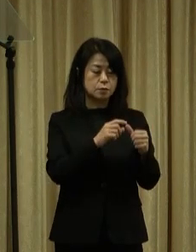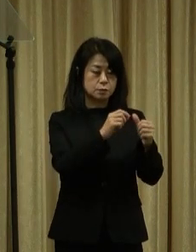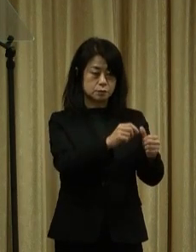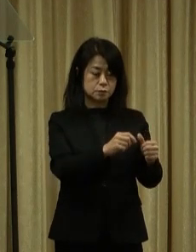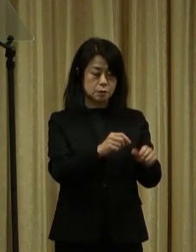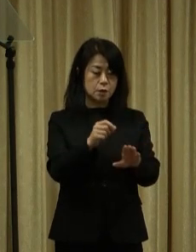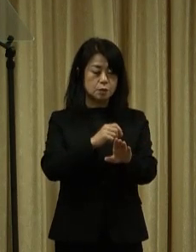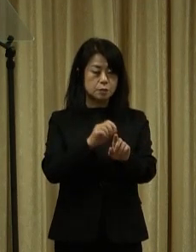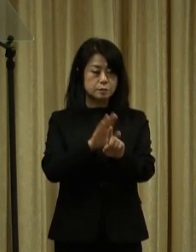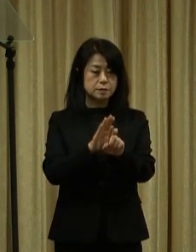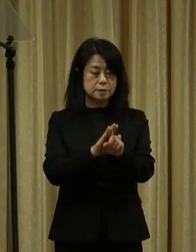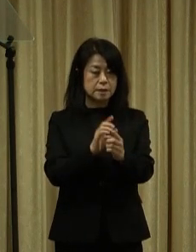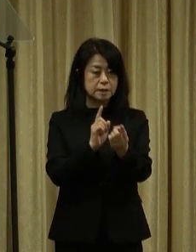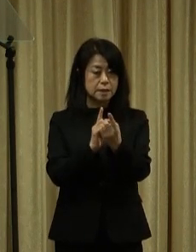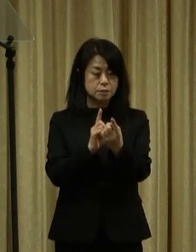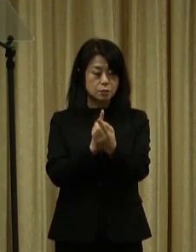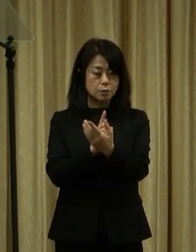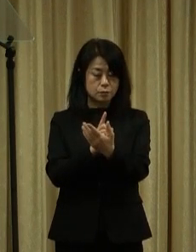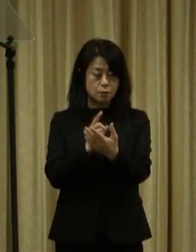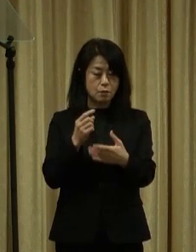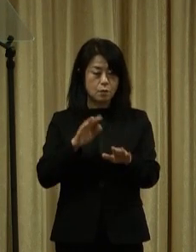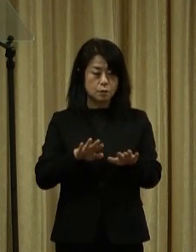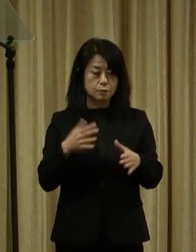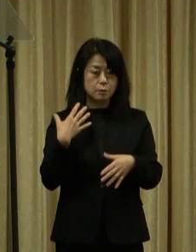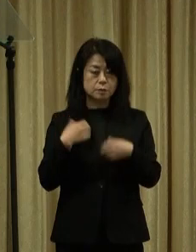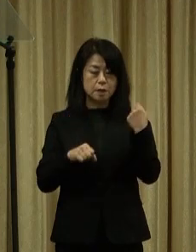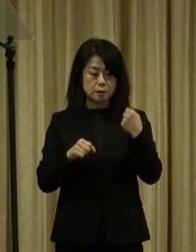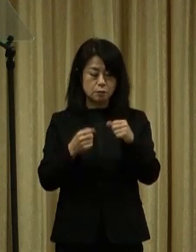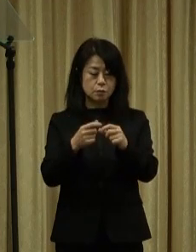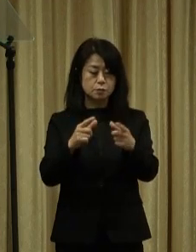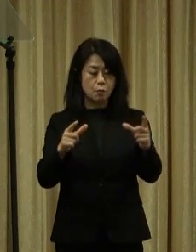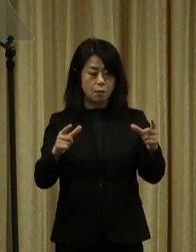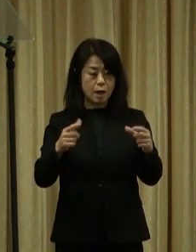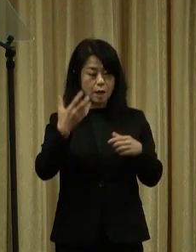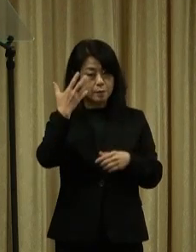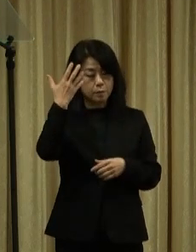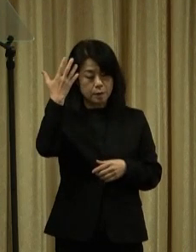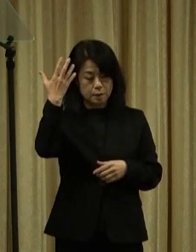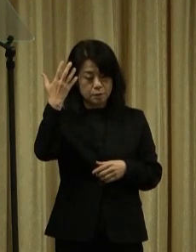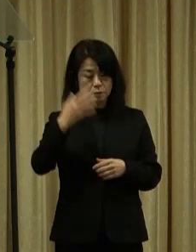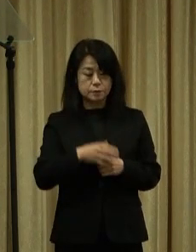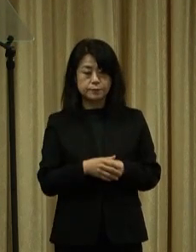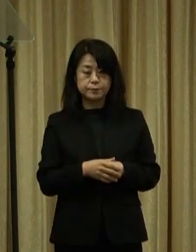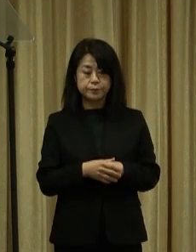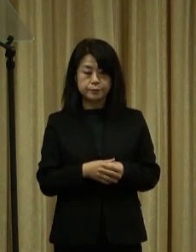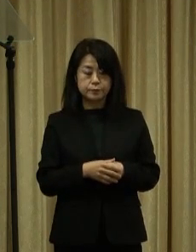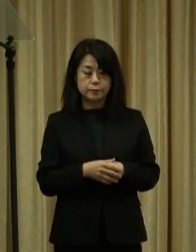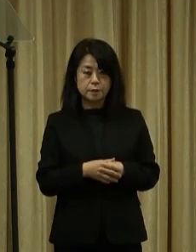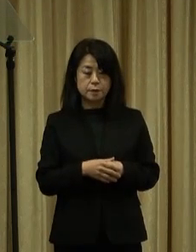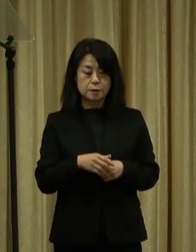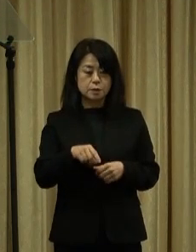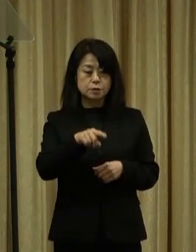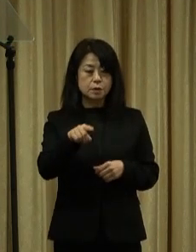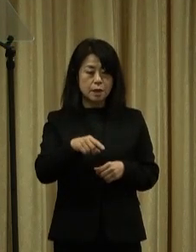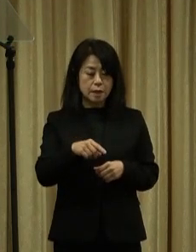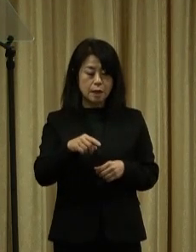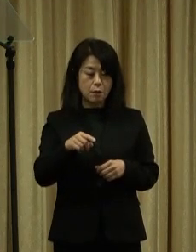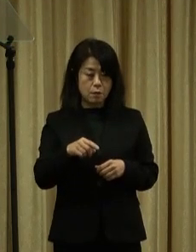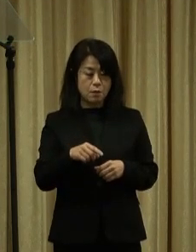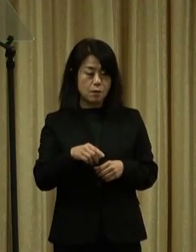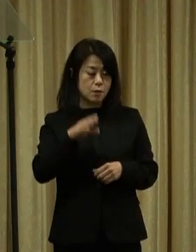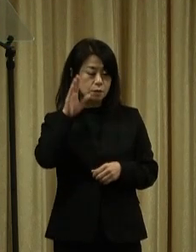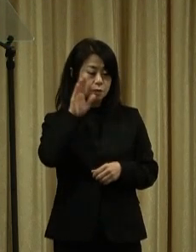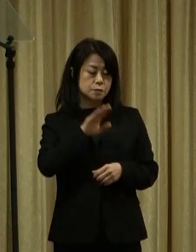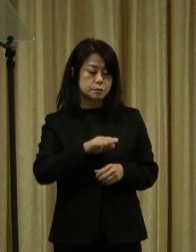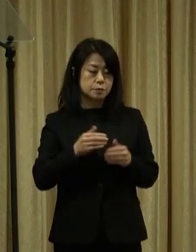支援教育対象の児童や生徒の数の増加が見込まれていますので、これらを迅速にまた円滑